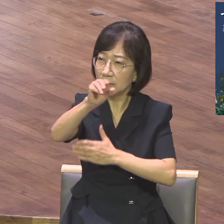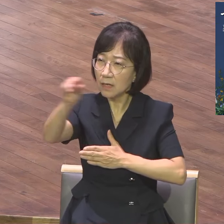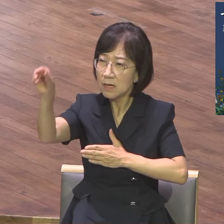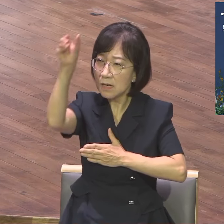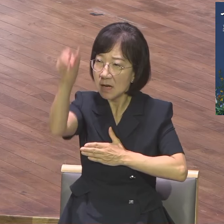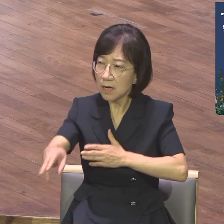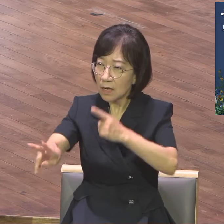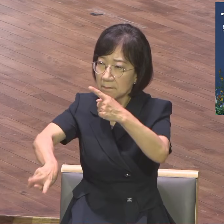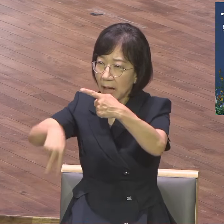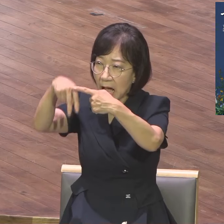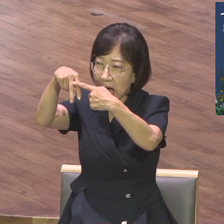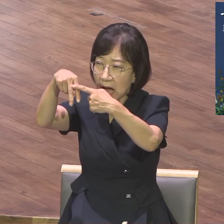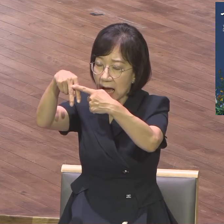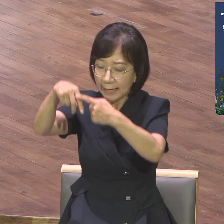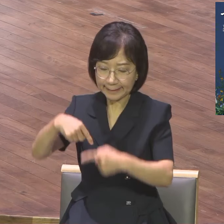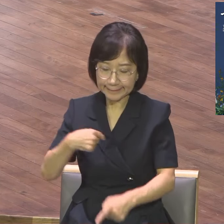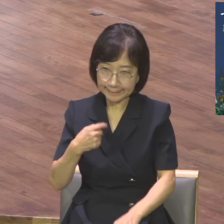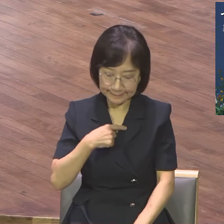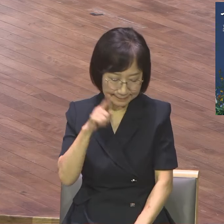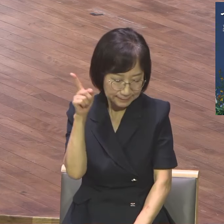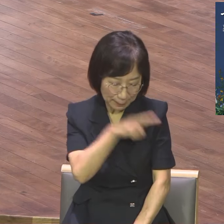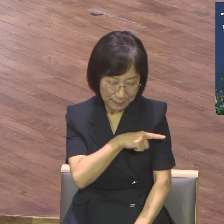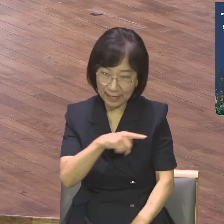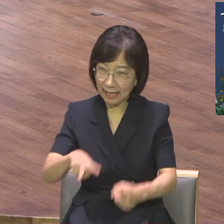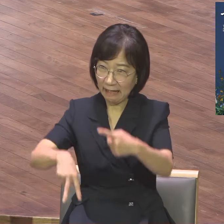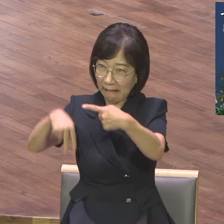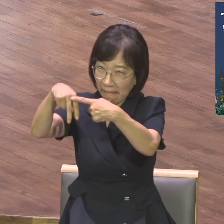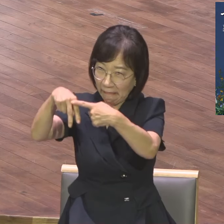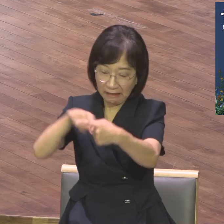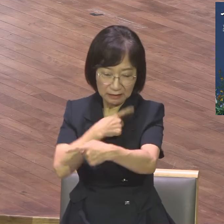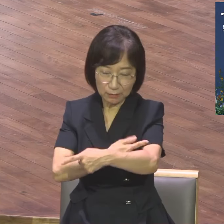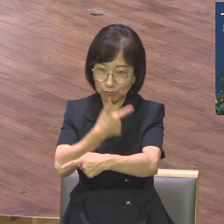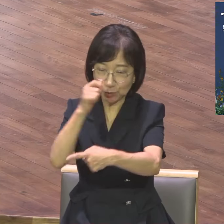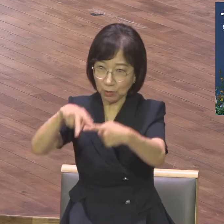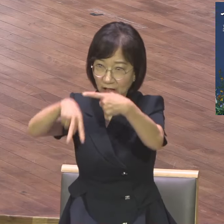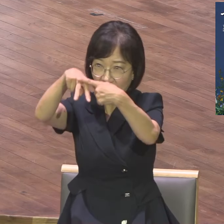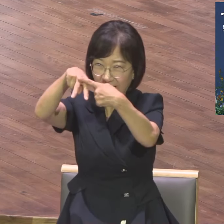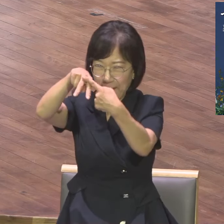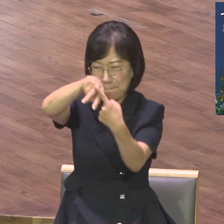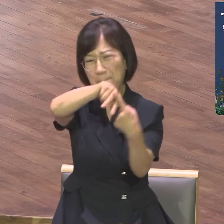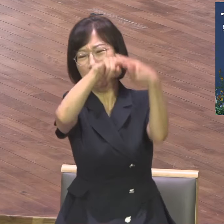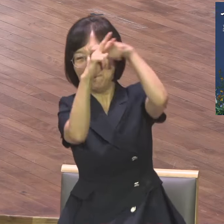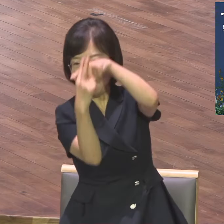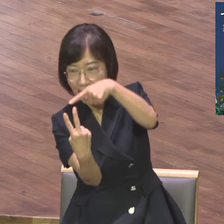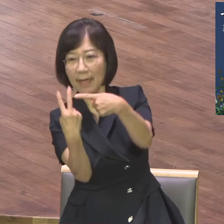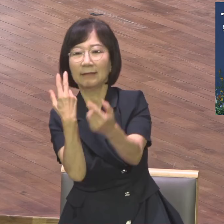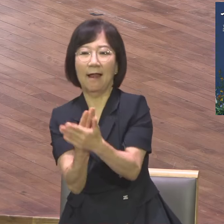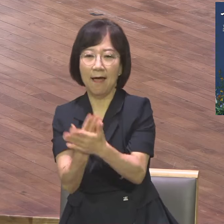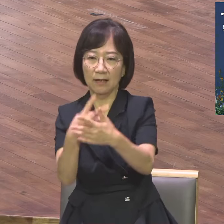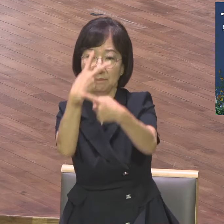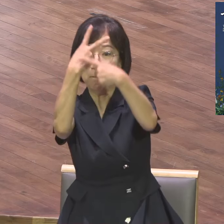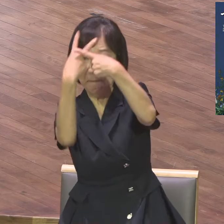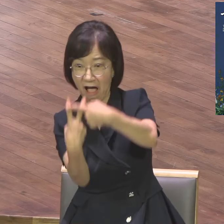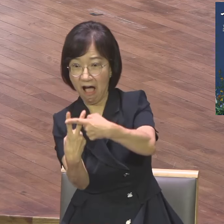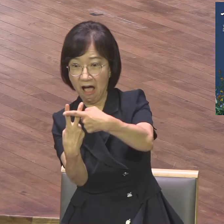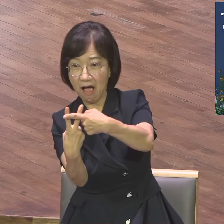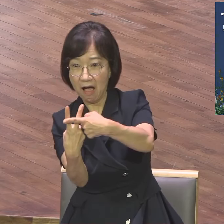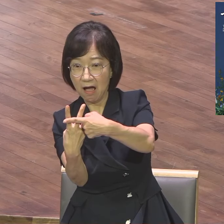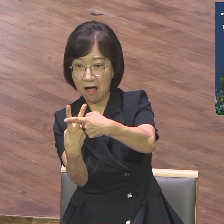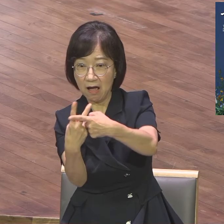그래 죽겠냐? 나 같은 놈이 거꾸로 십자가에 거꾸로 박아주세요. 거꾸로 돌아가셨어.